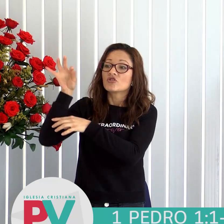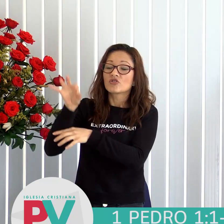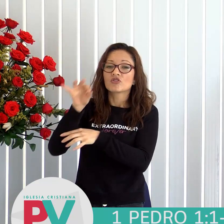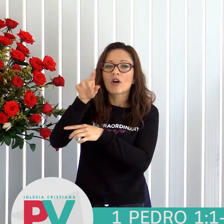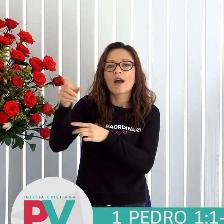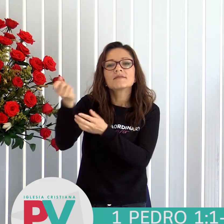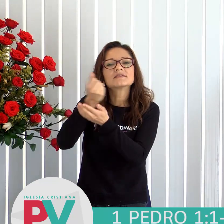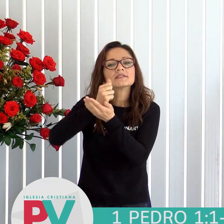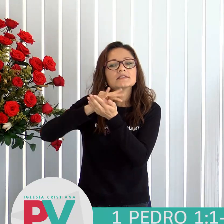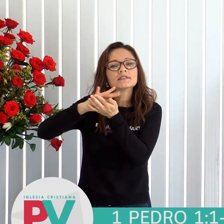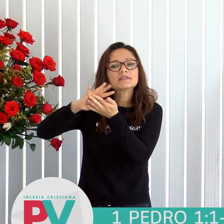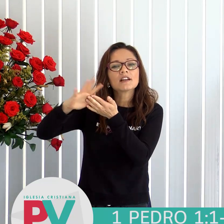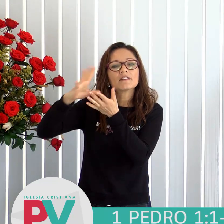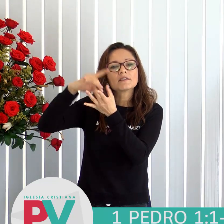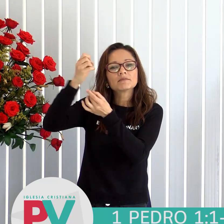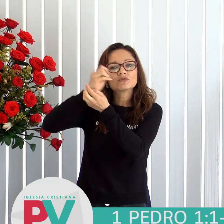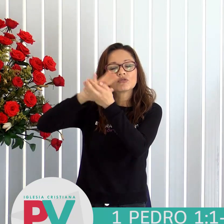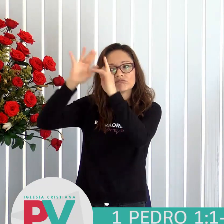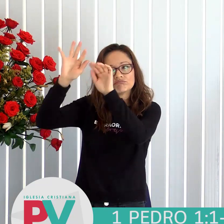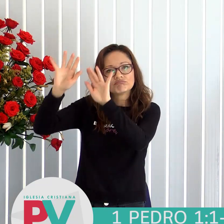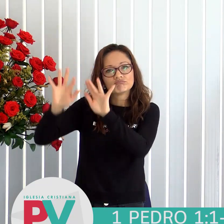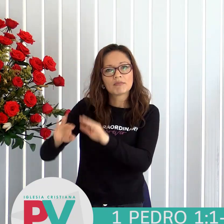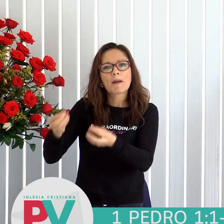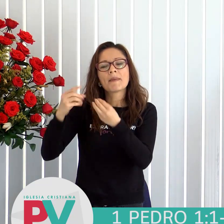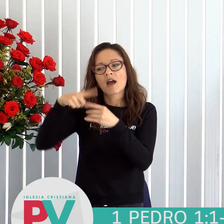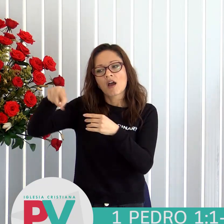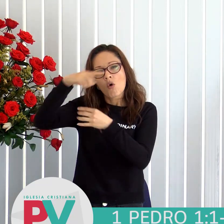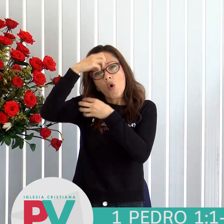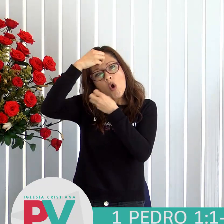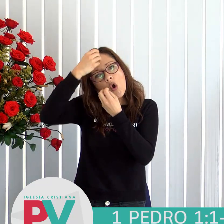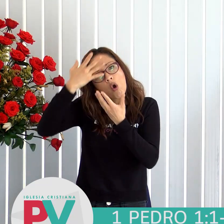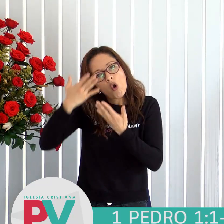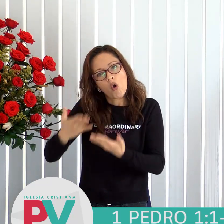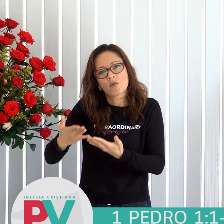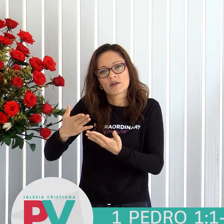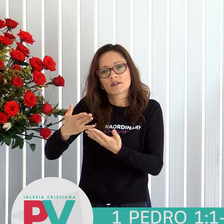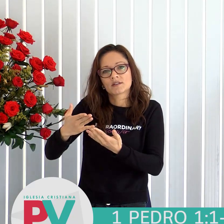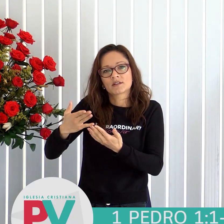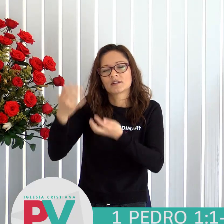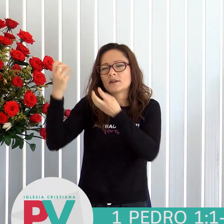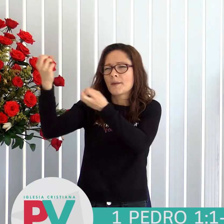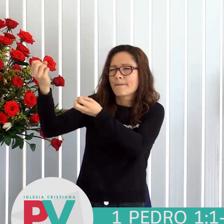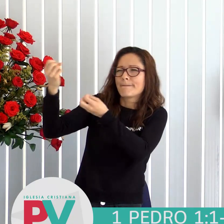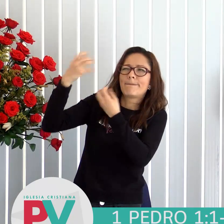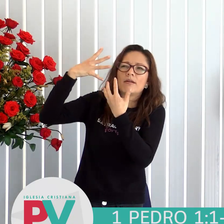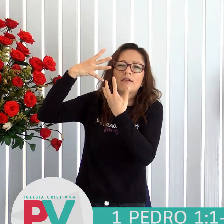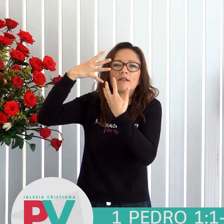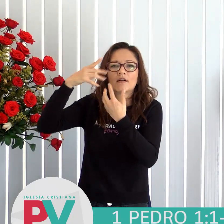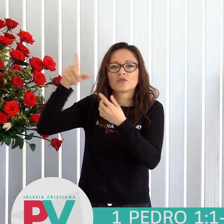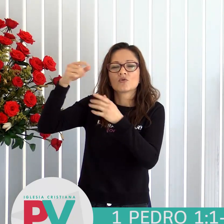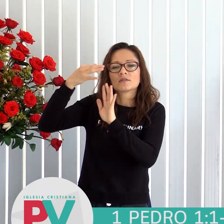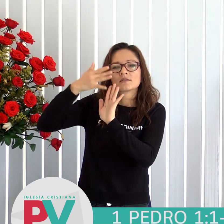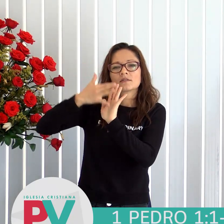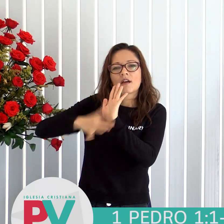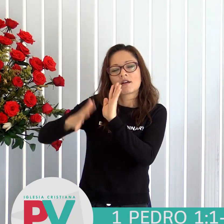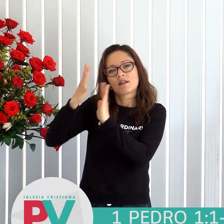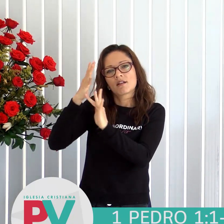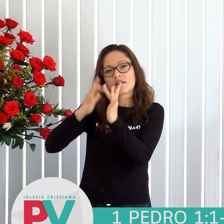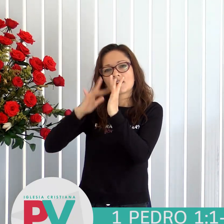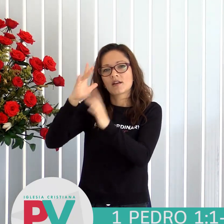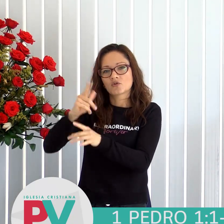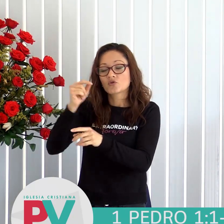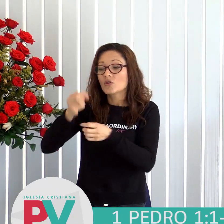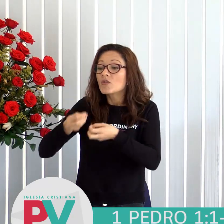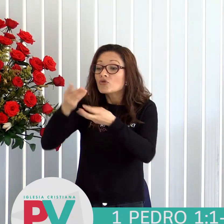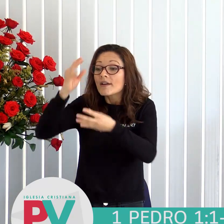en santificación del Espíritu, para obedecer y ser rociados con la sangre de Jesucristo. Gracia